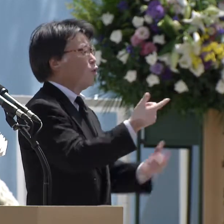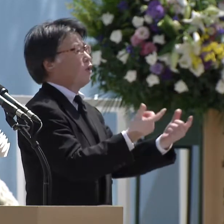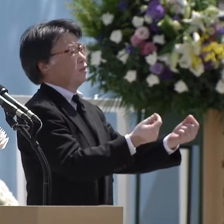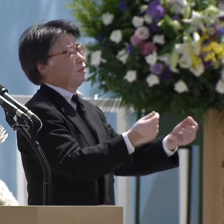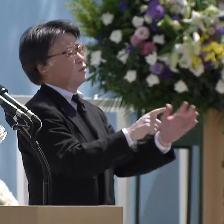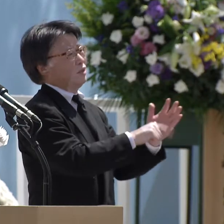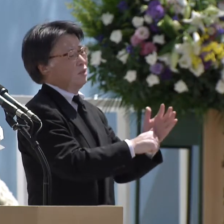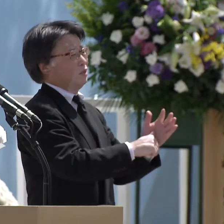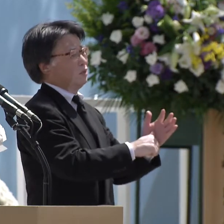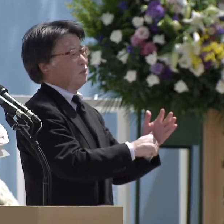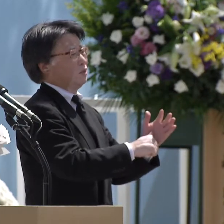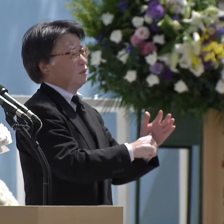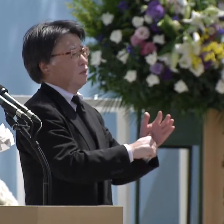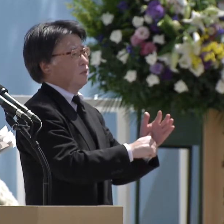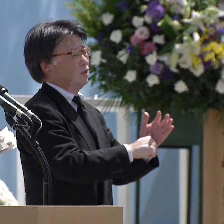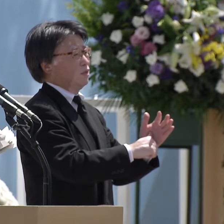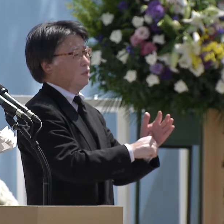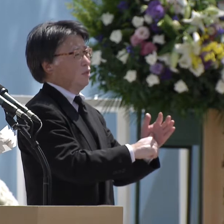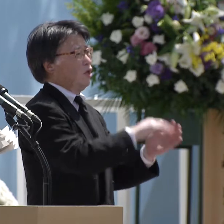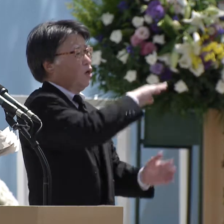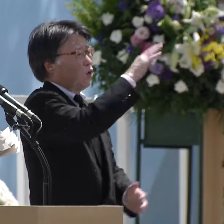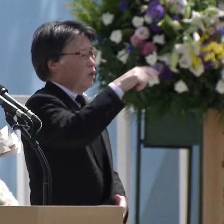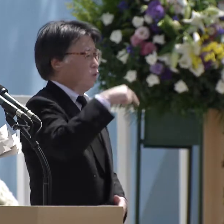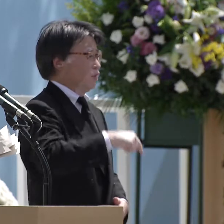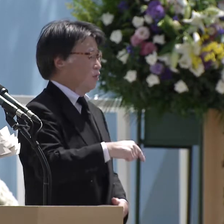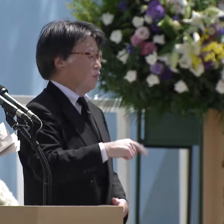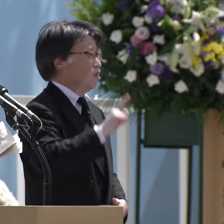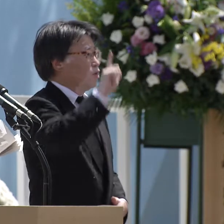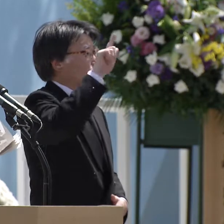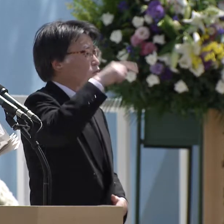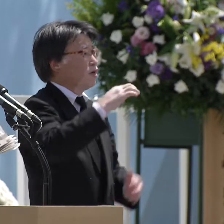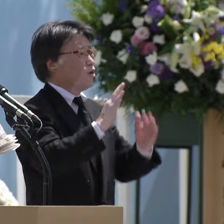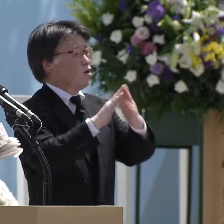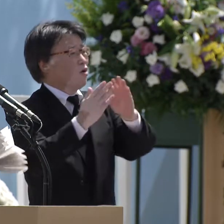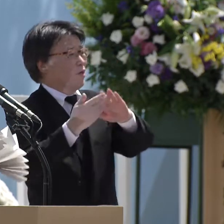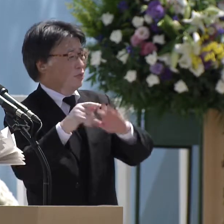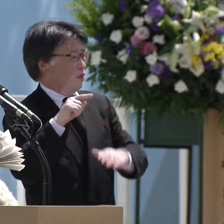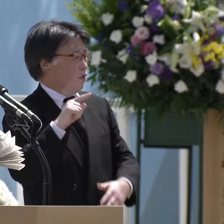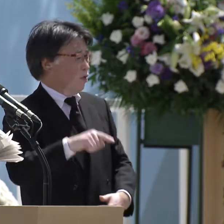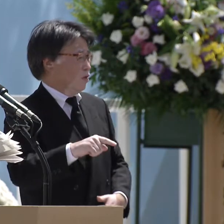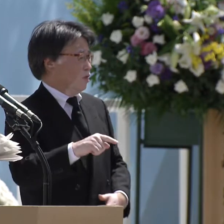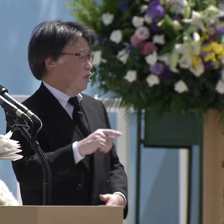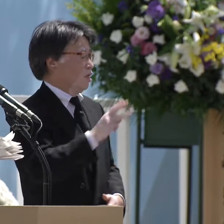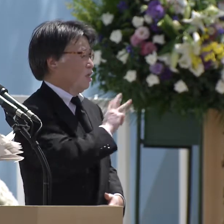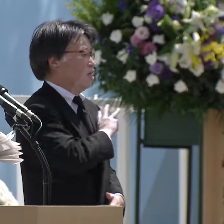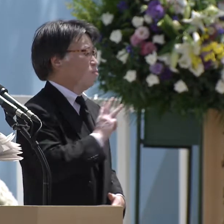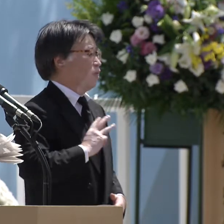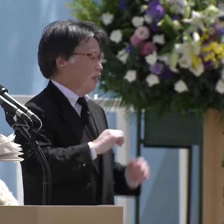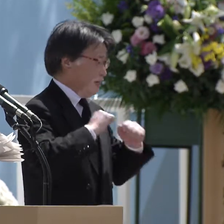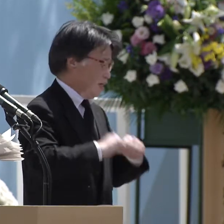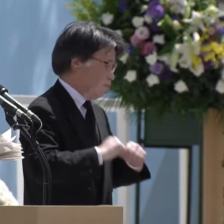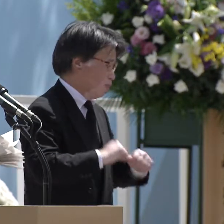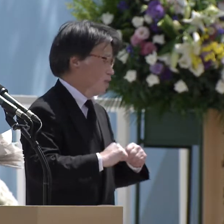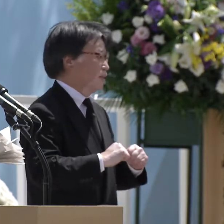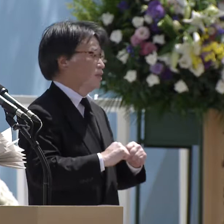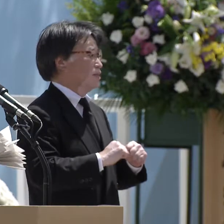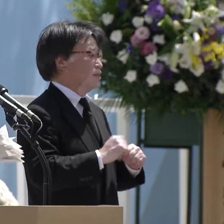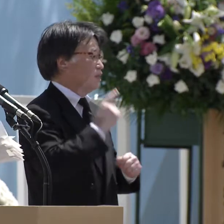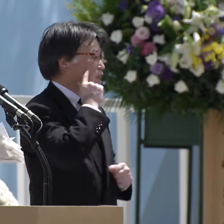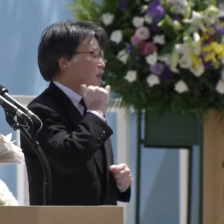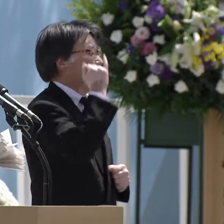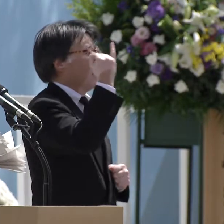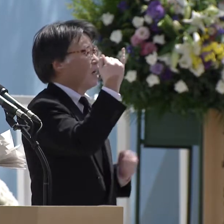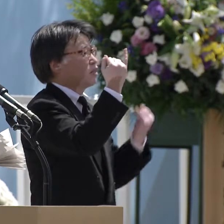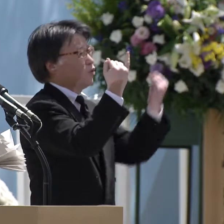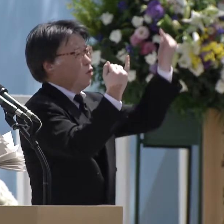時、丘の下の上の町では、3日間生きながらえた母方のお